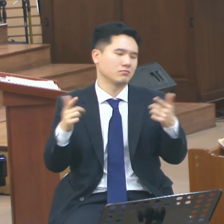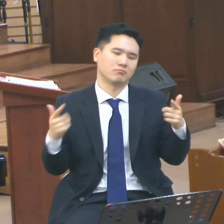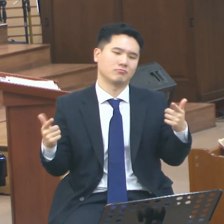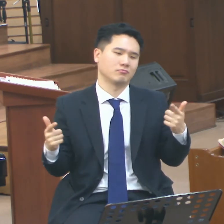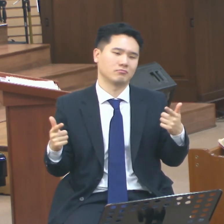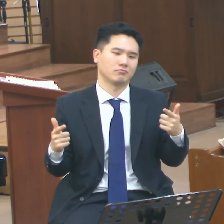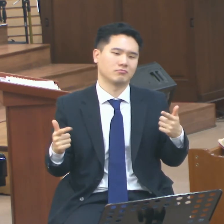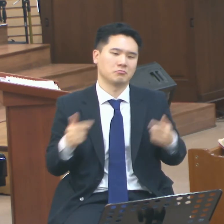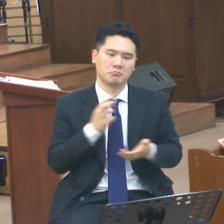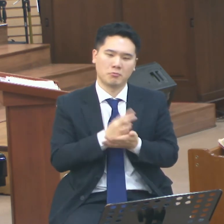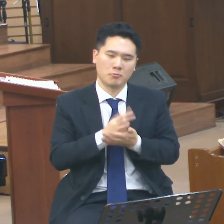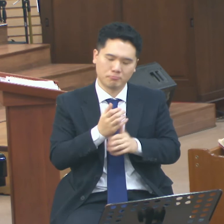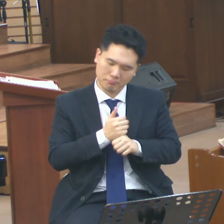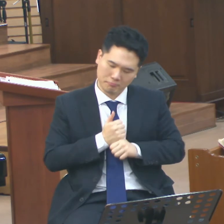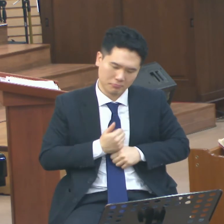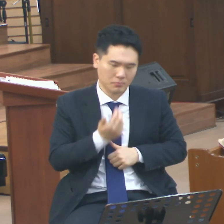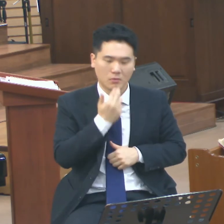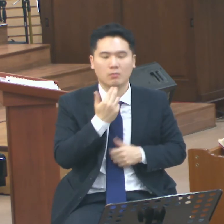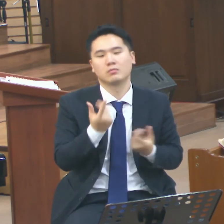거예요.